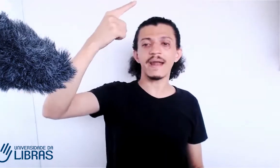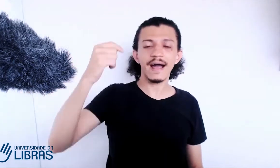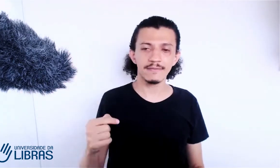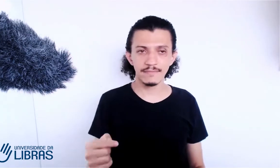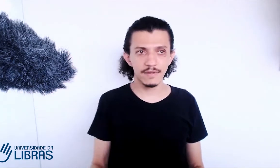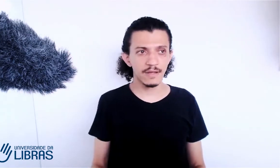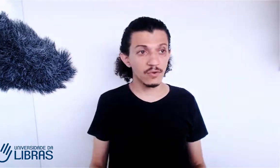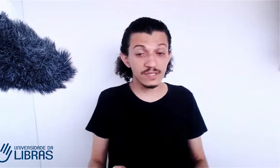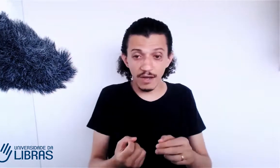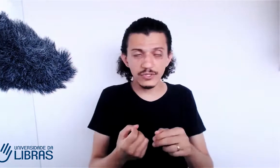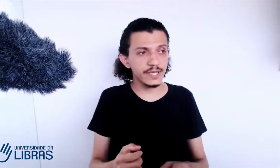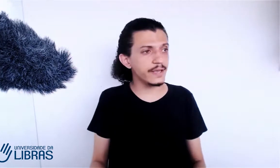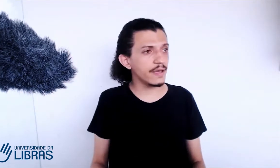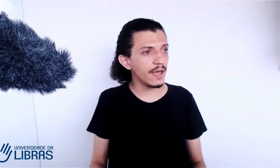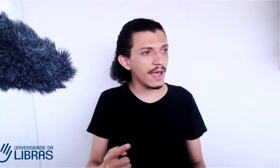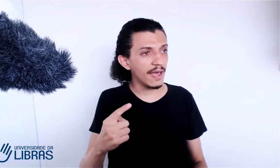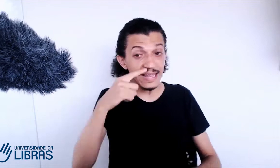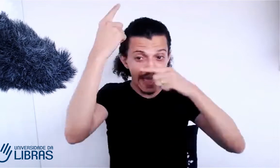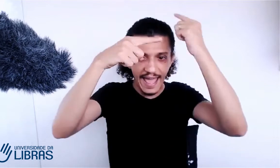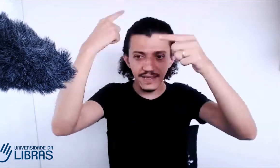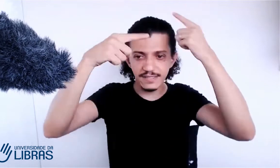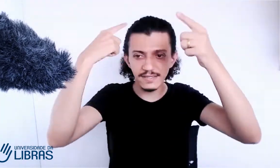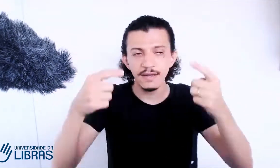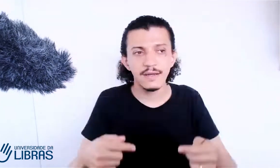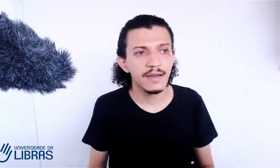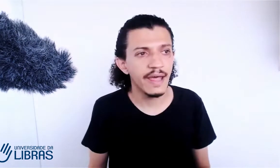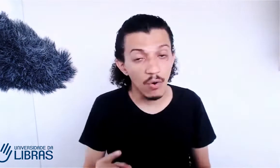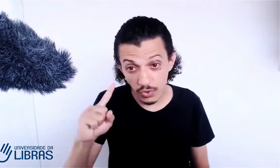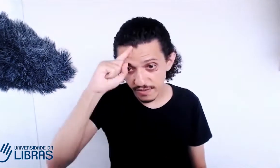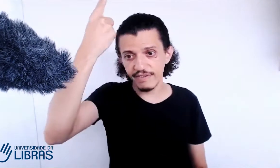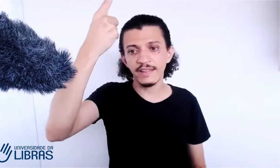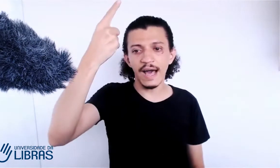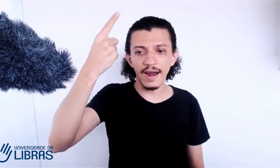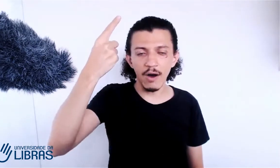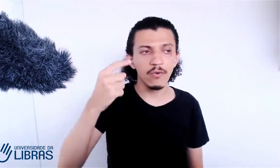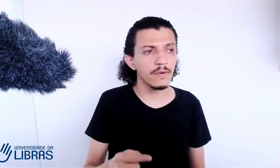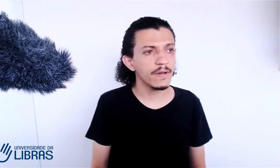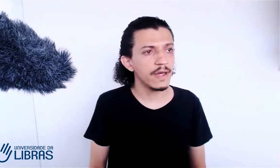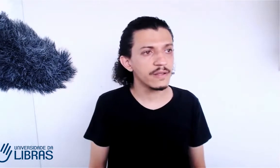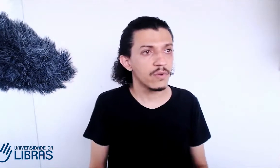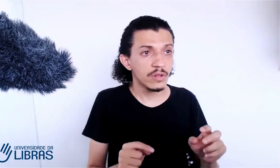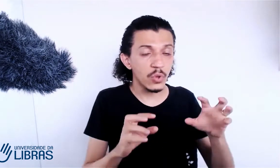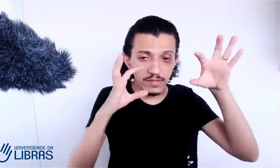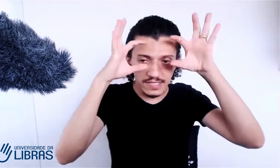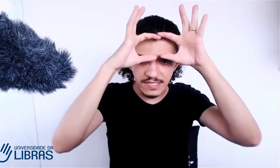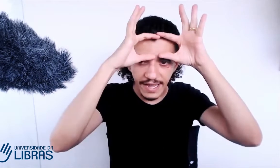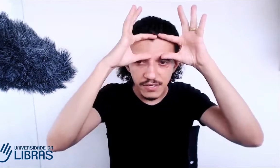lembrar, o sinal de ideias, né, ou de inventar algo. Então, todos esses sinais são